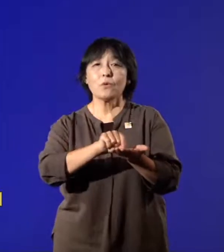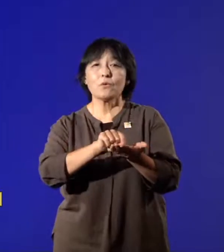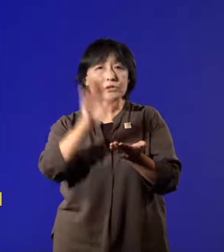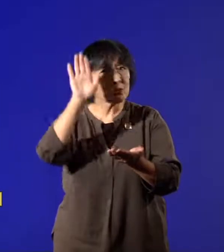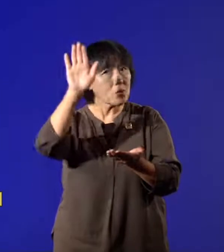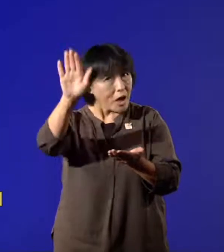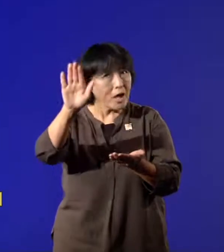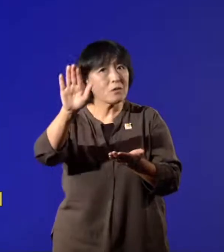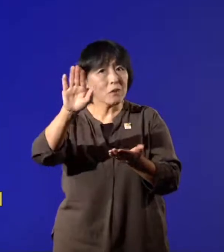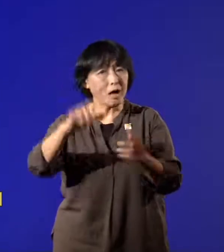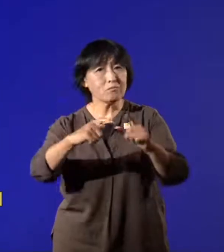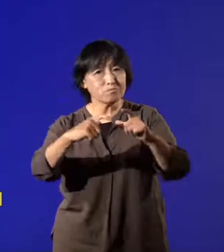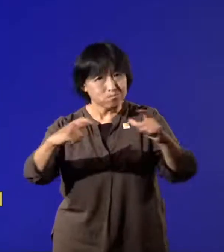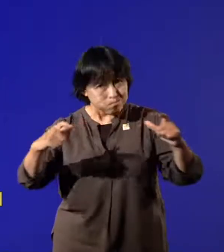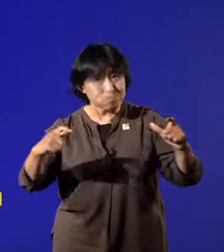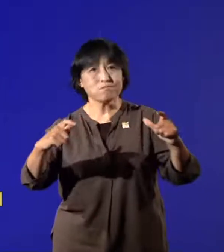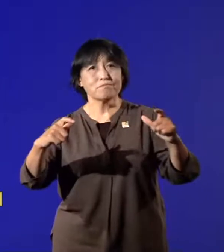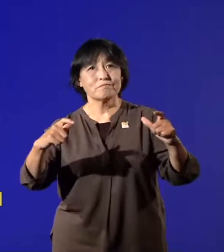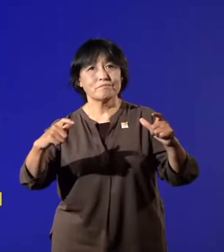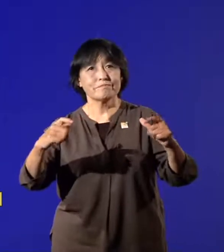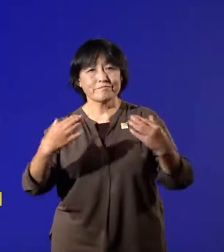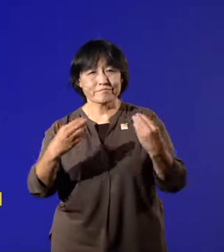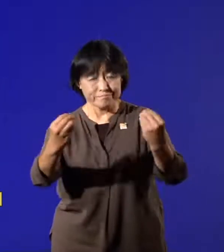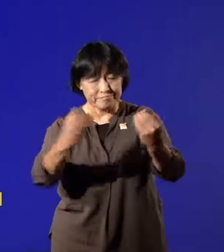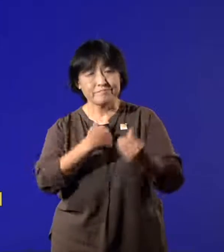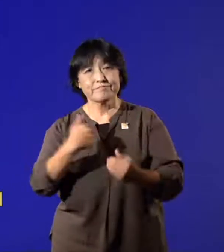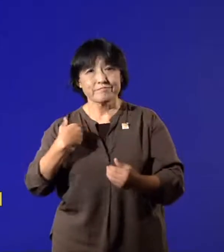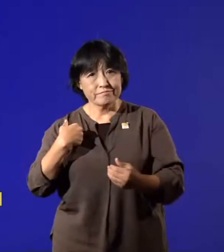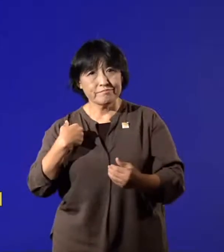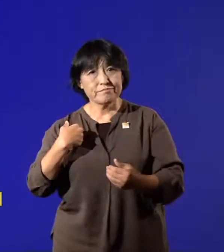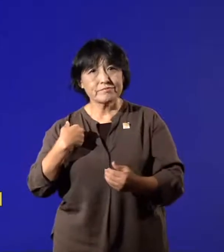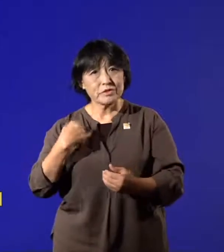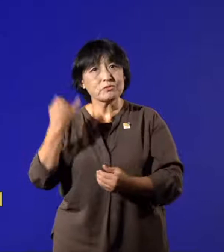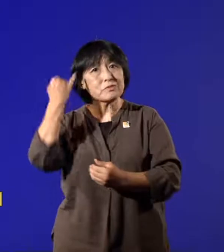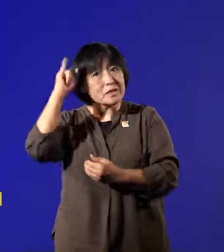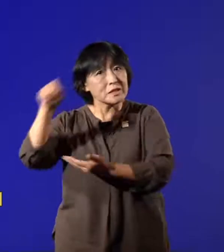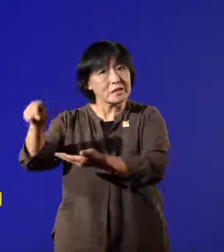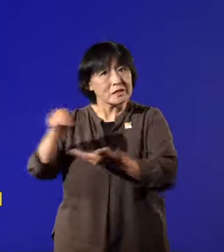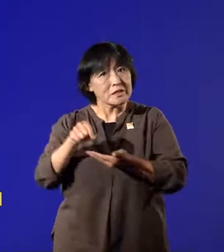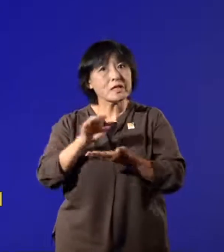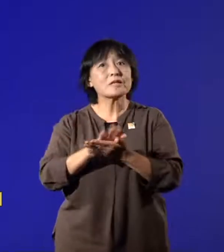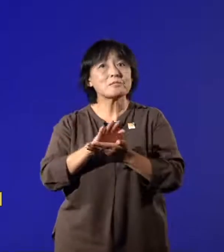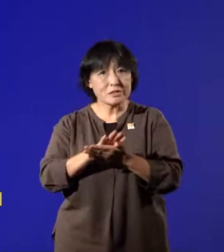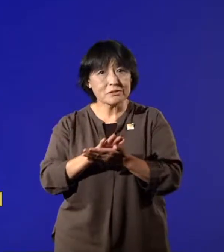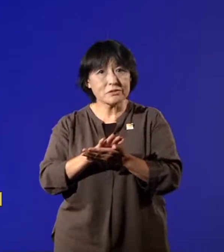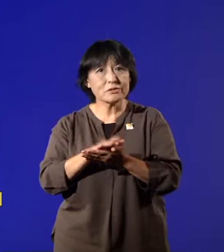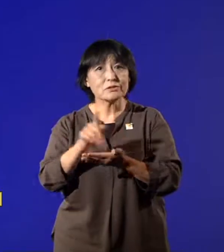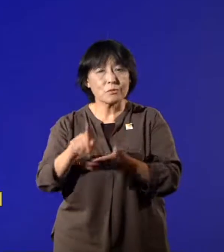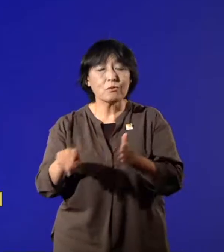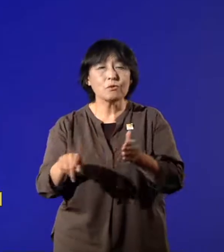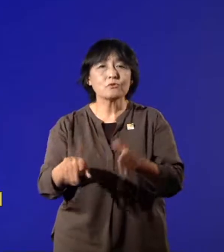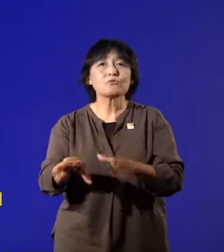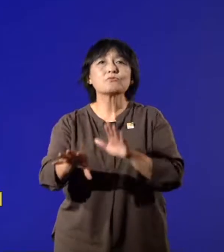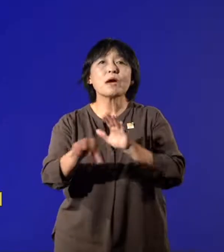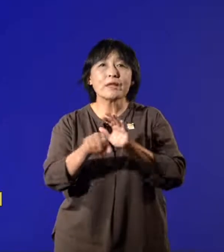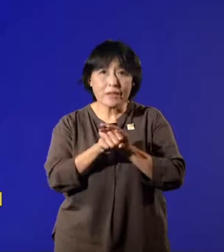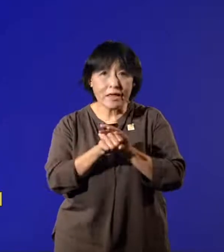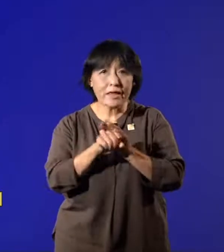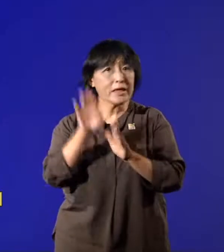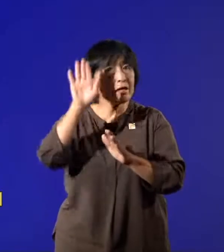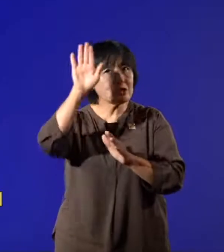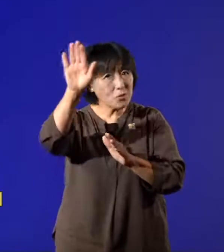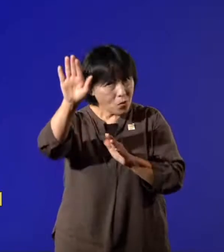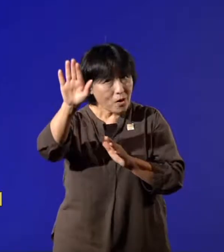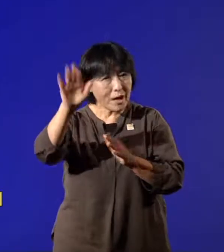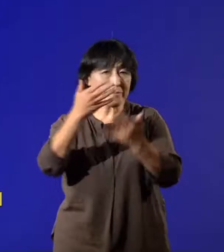変わらないだろうというふうに、そういったご意向も示されておりますので、まあ、そういった意見なども踏まえながら将来図をまとめていきた